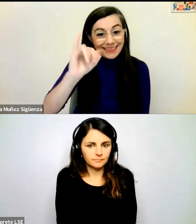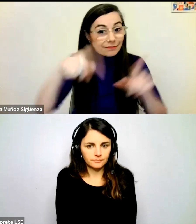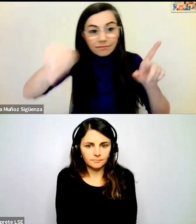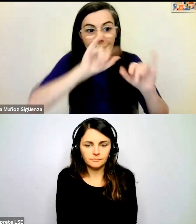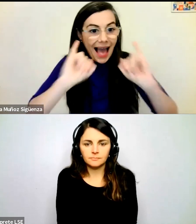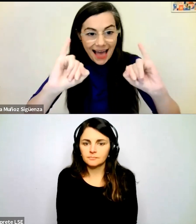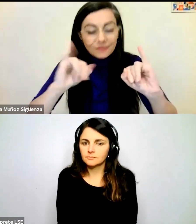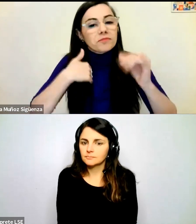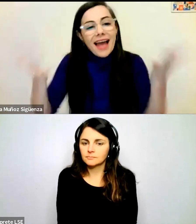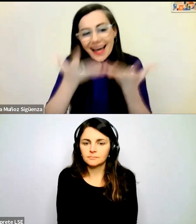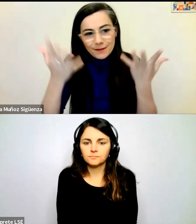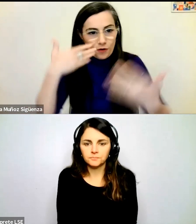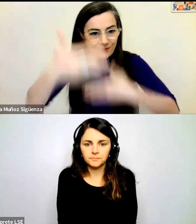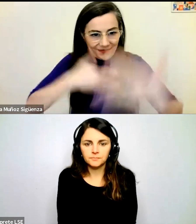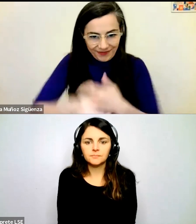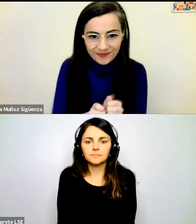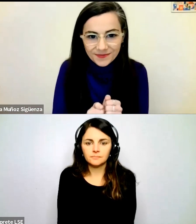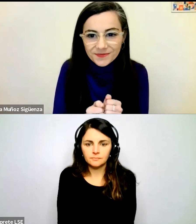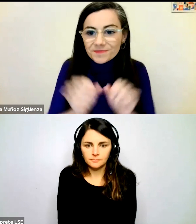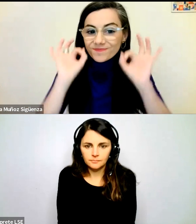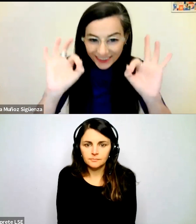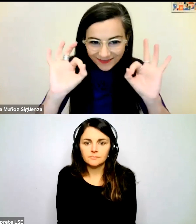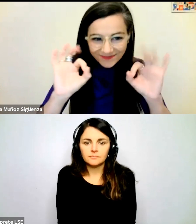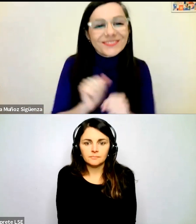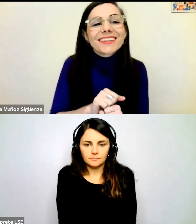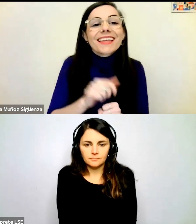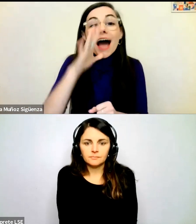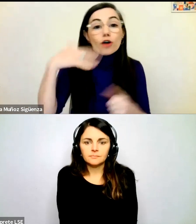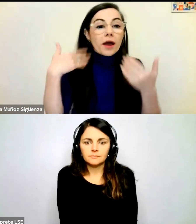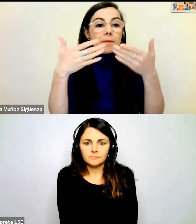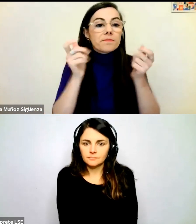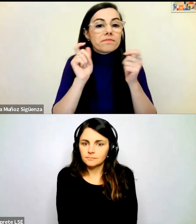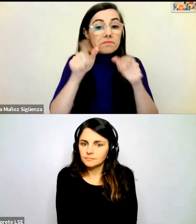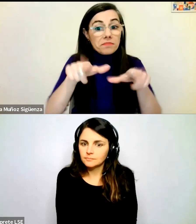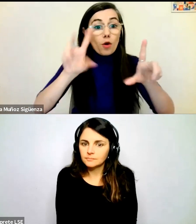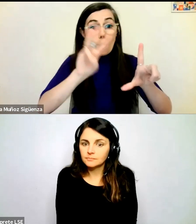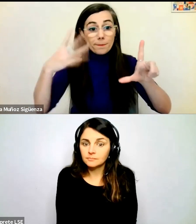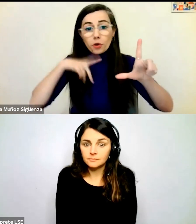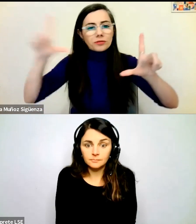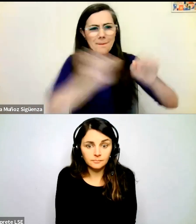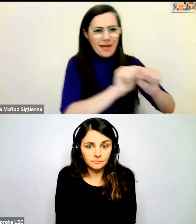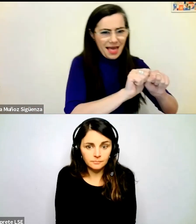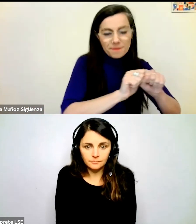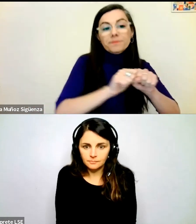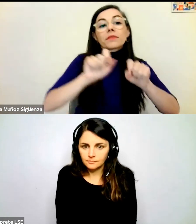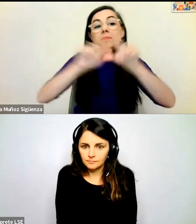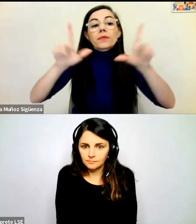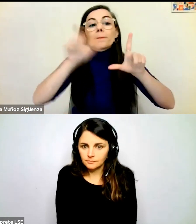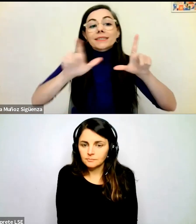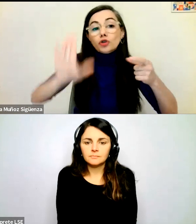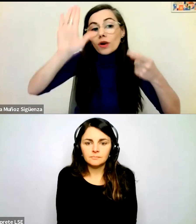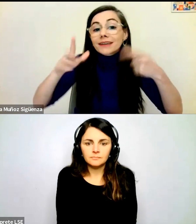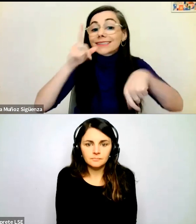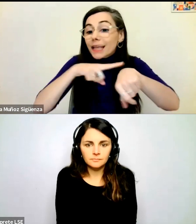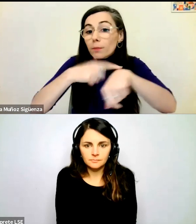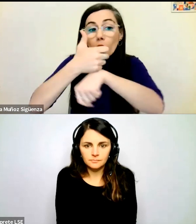dos webs, puesto que contáis con ese derecho de reclamar y os animo a que así lo hagáis. Bueno, pues si os parece, voy a